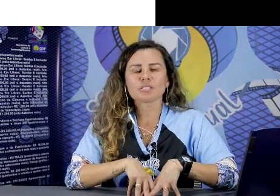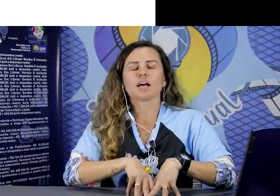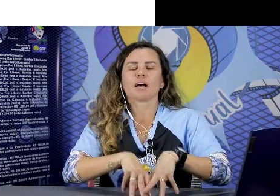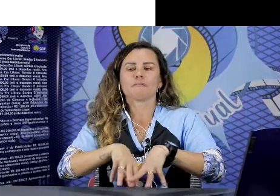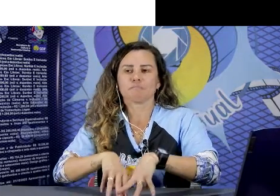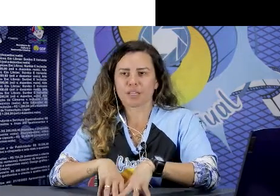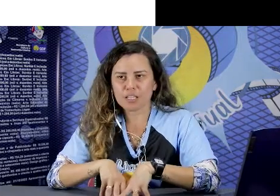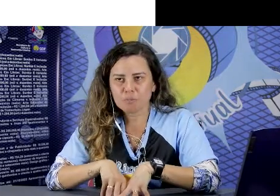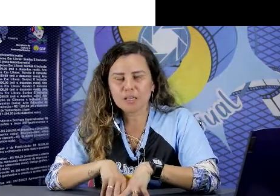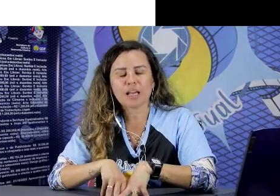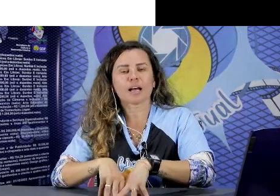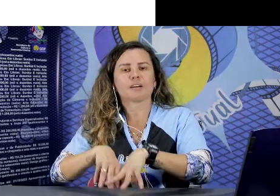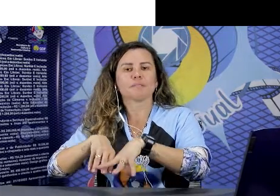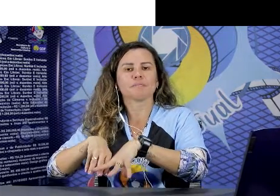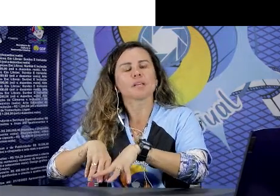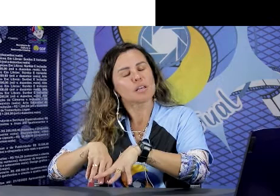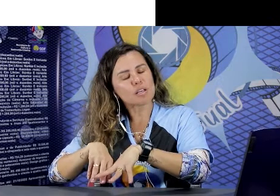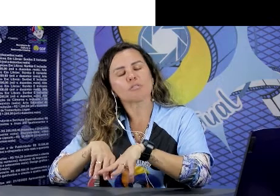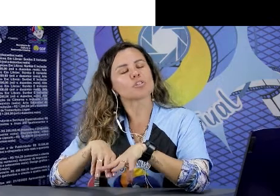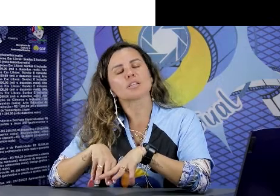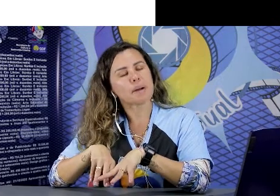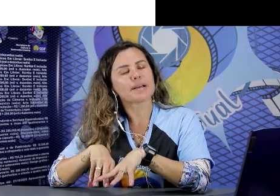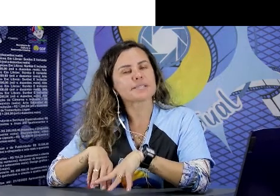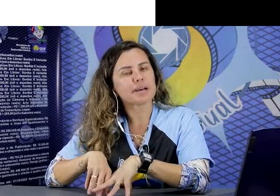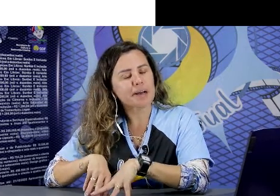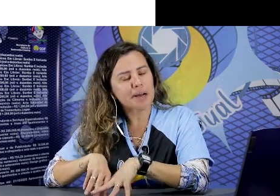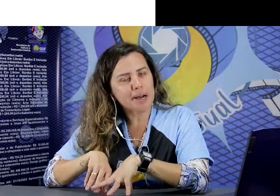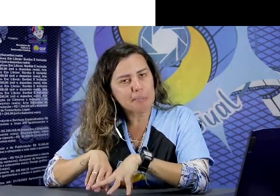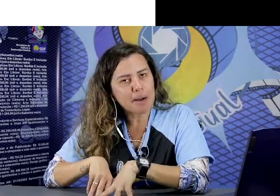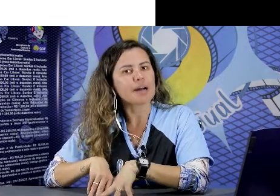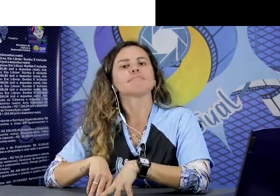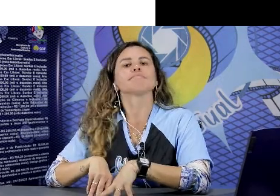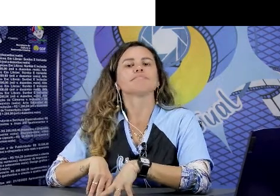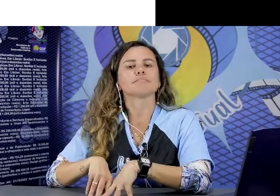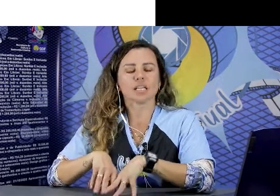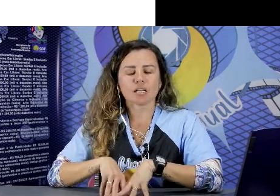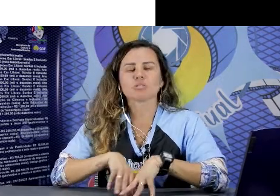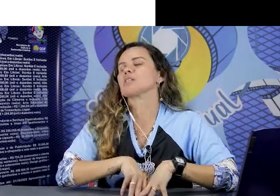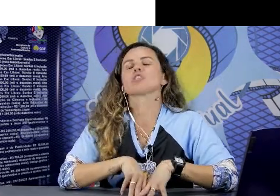valorizar, respeitar, e eu vou dizer mais, amar. Ele não se sente amado,